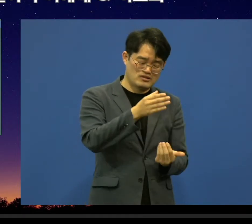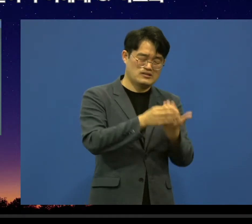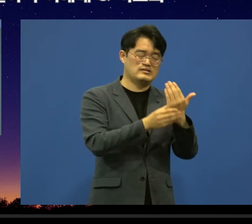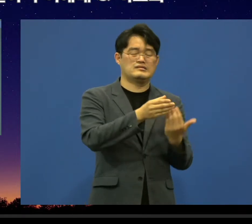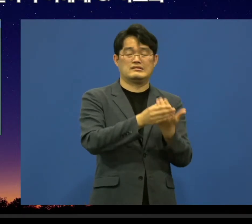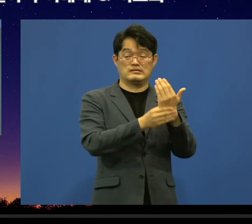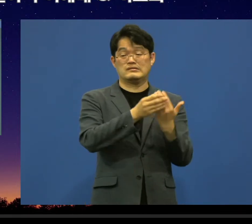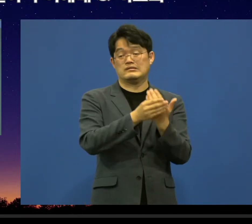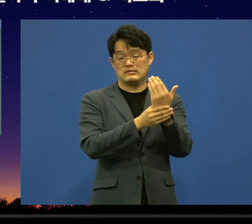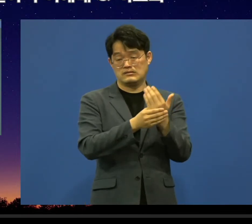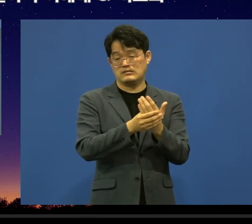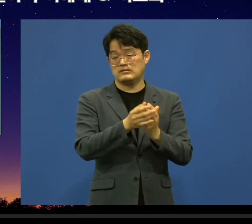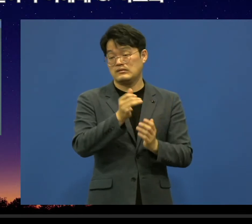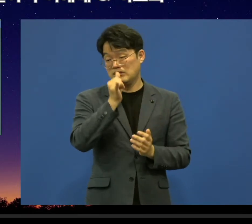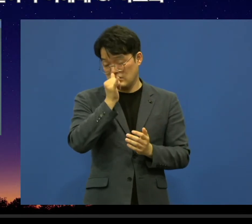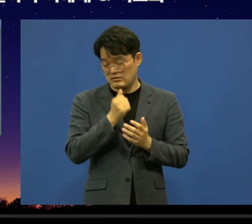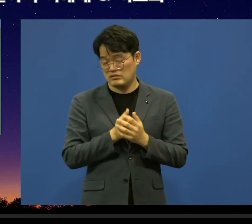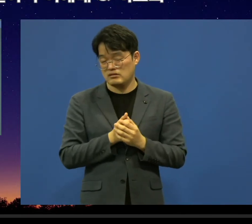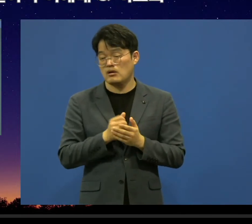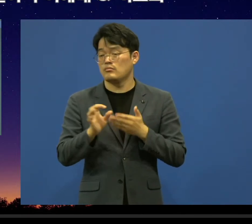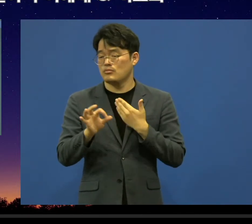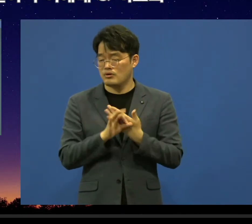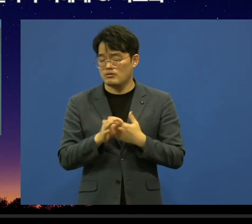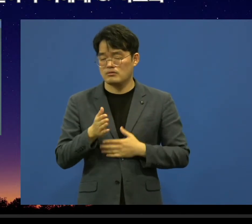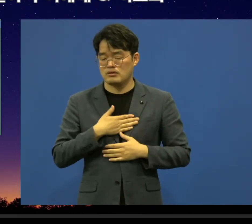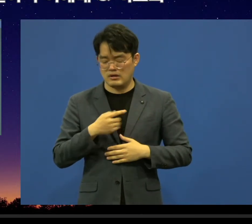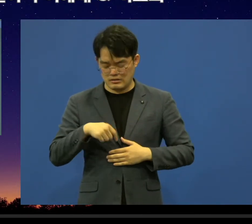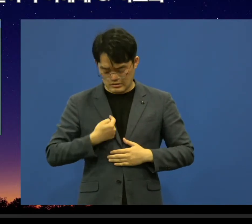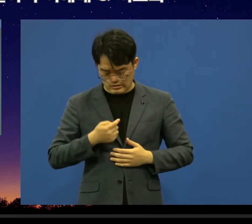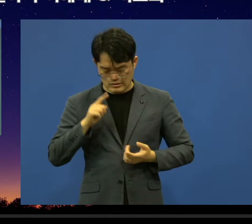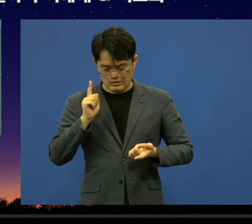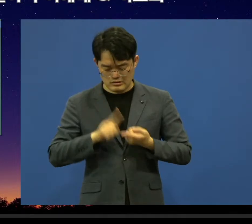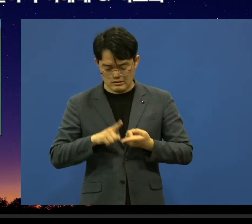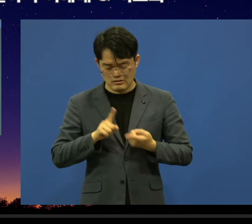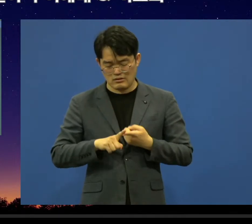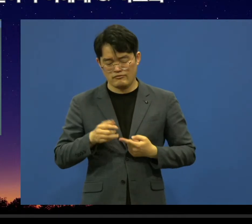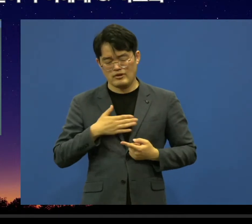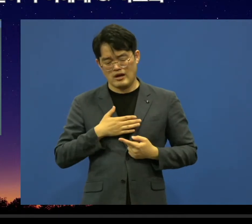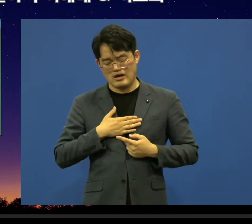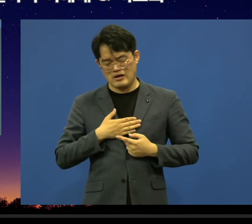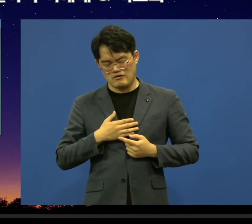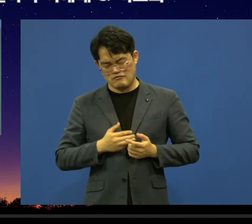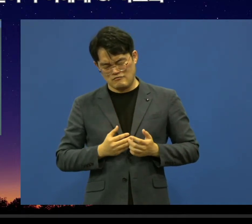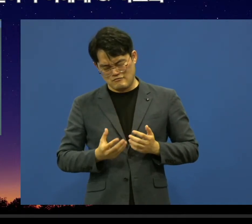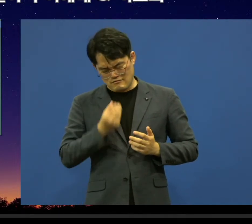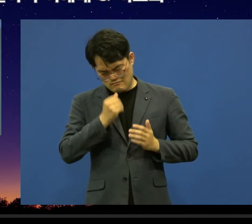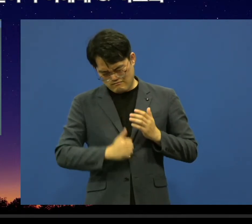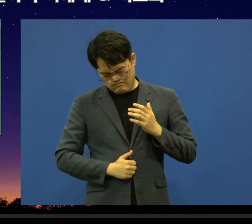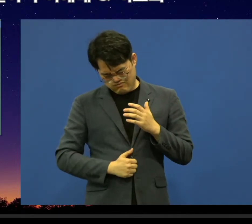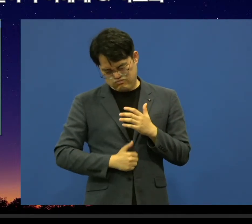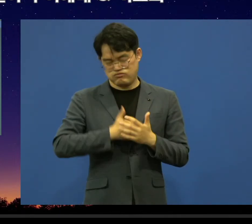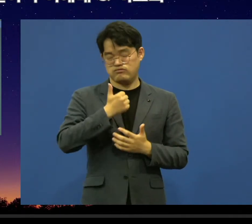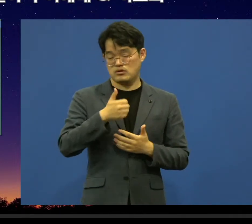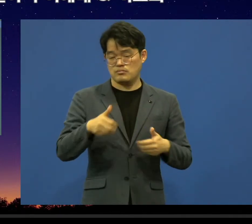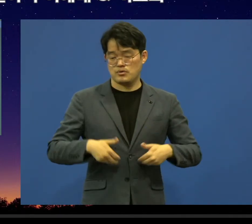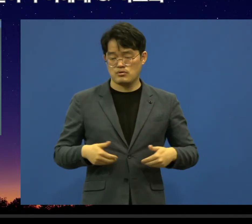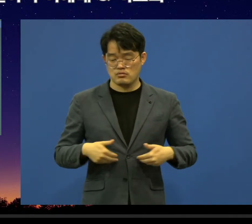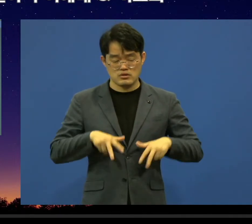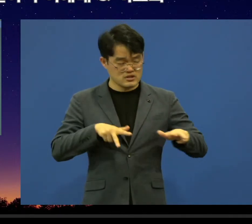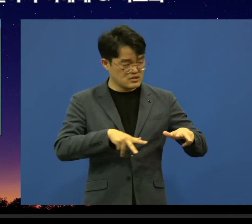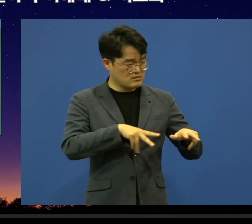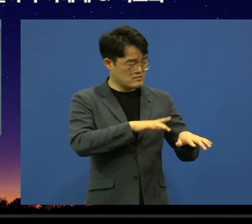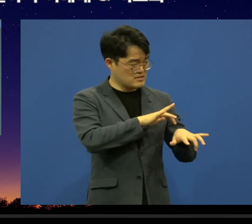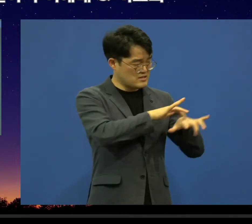문제 때문에 동일한 문제 때문에 쓰러지고 있는 나 자신에 대해 여러분 분노하셔야 돼요. 여러분 사탄 마귀가 나를 지금 얕보고 있는